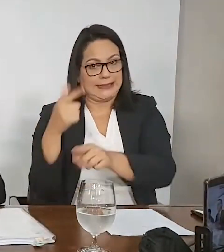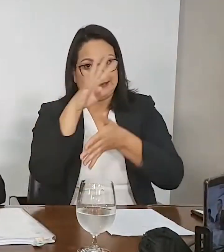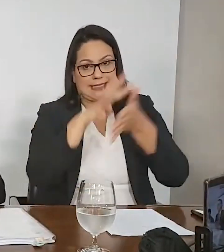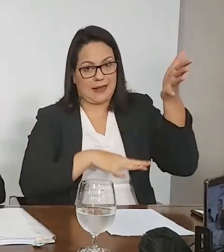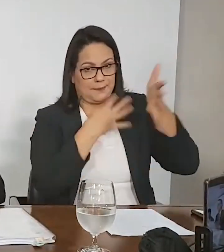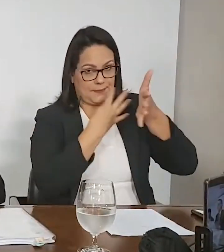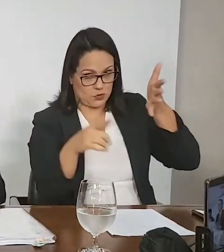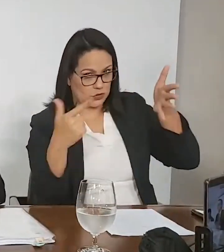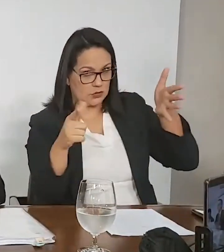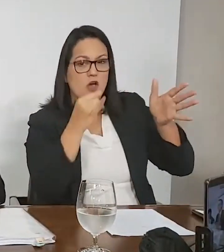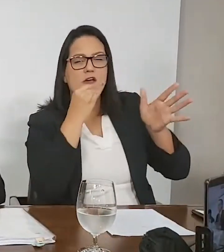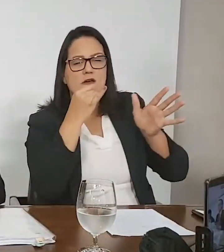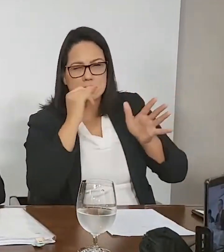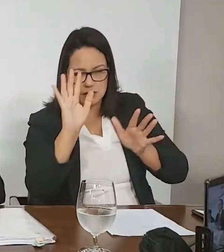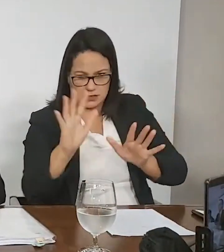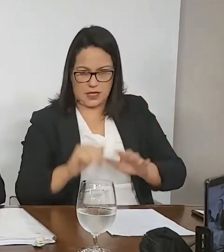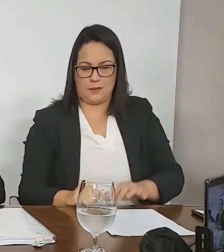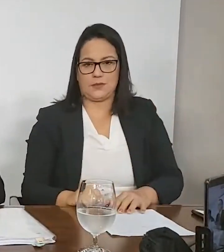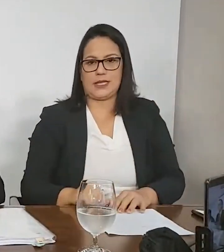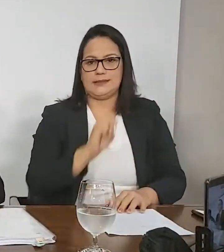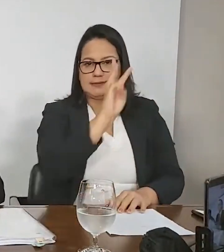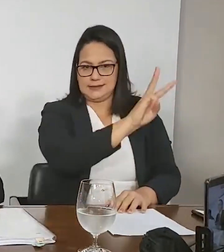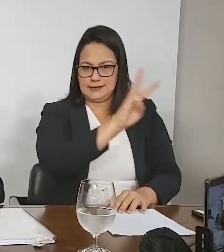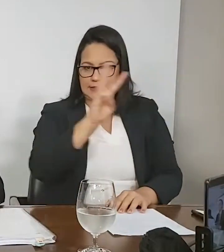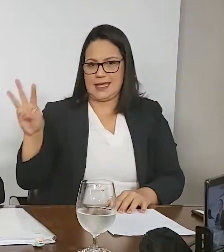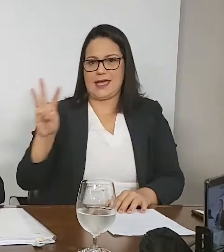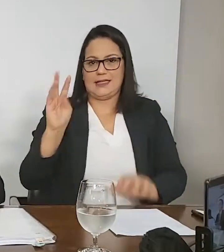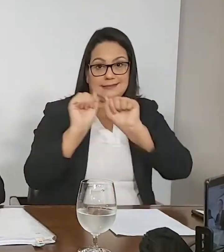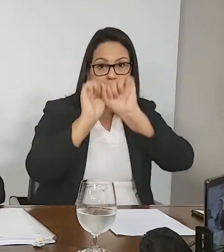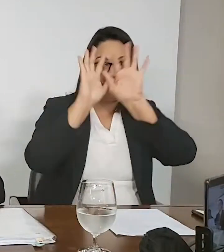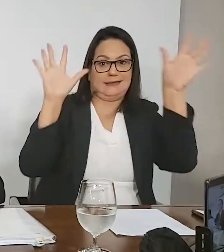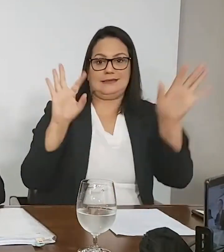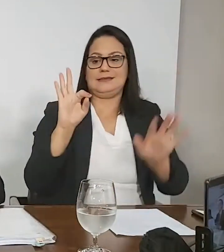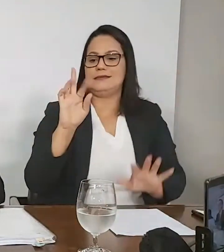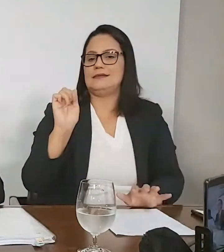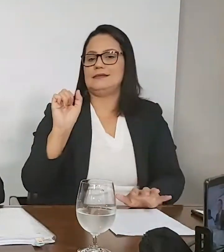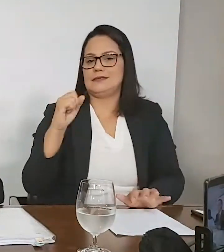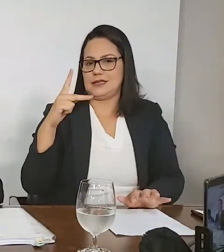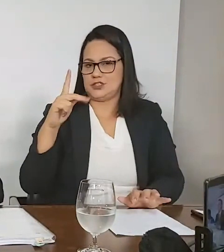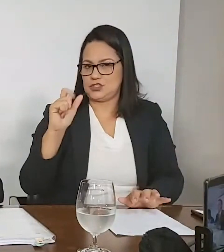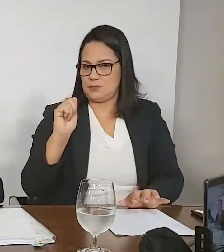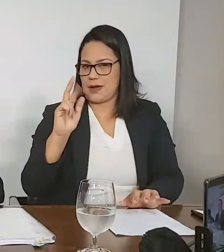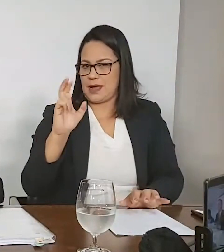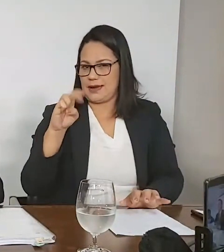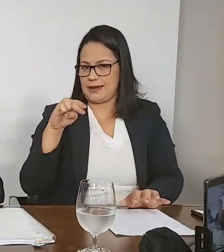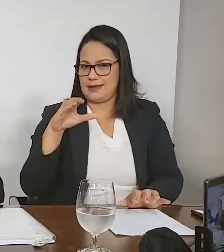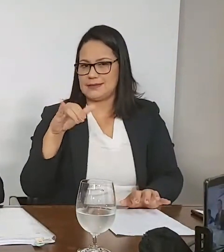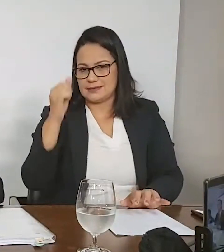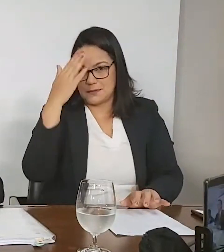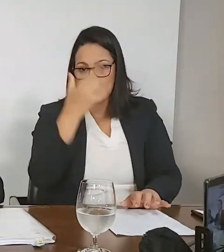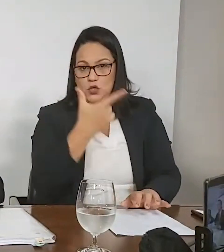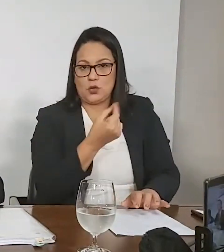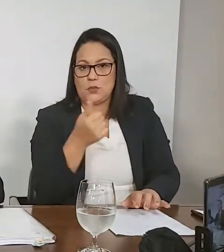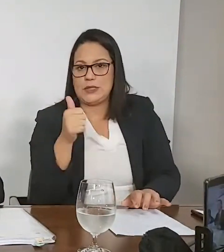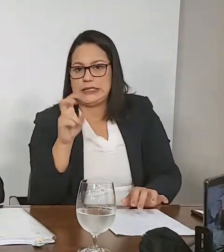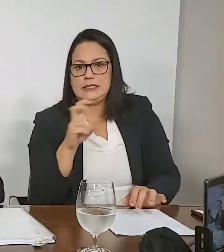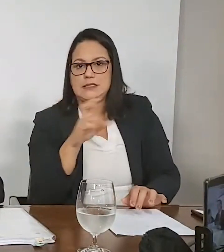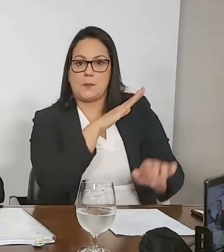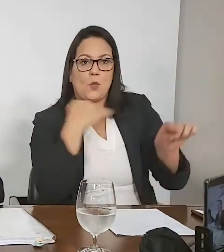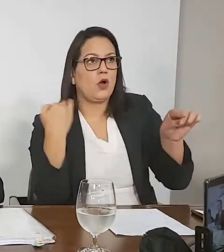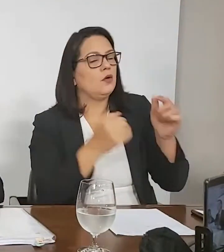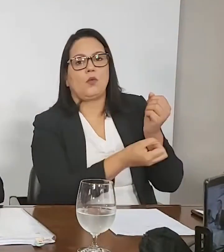documento. Do site da Transparência, dados oficiais, de óbitos, 2015,